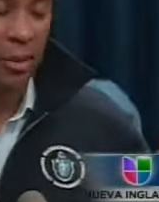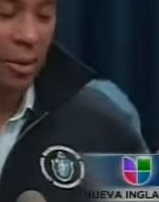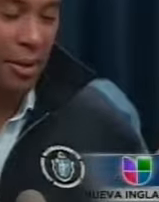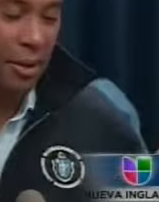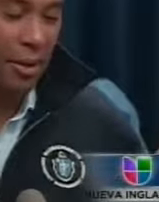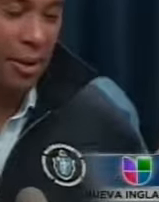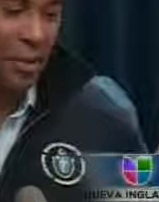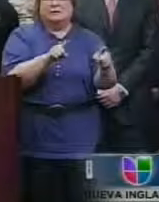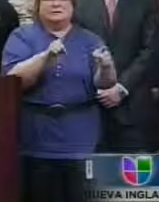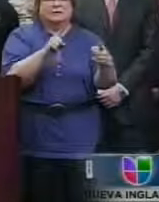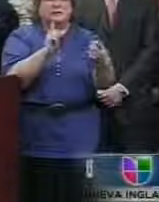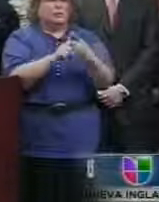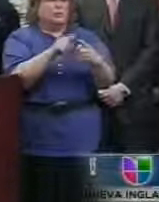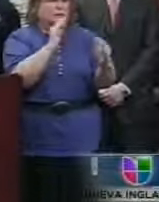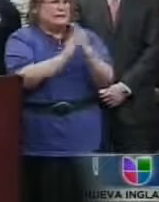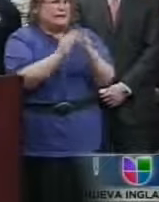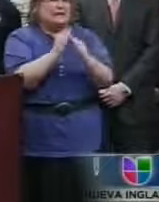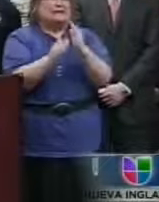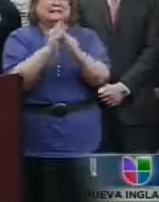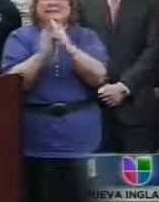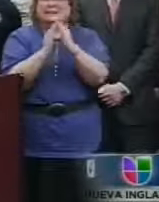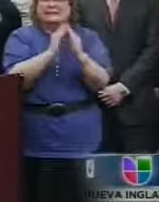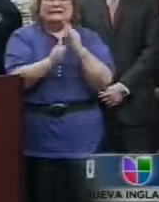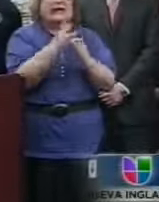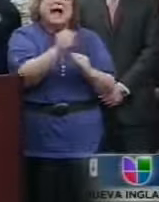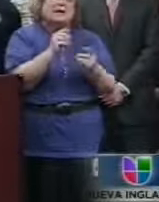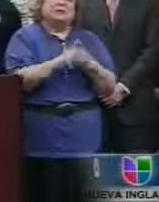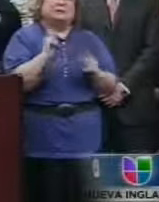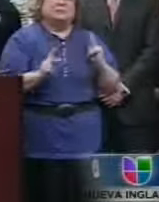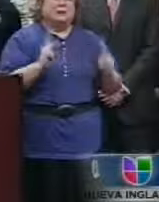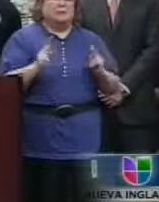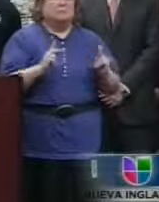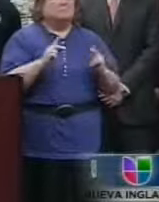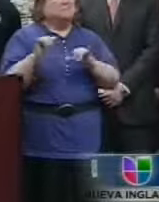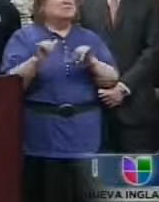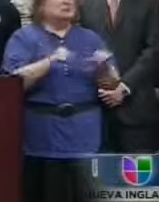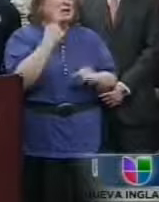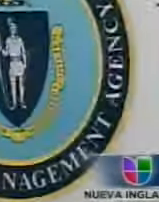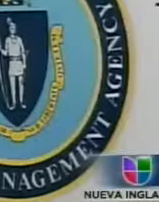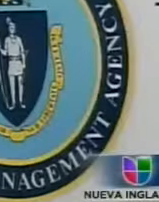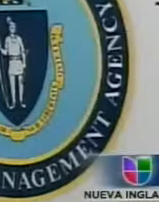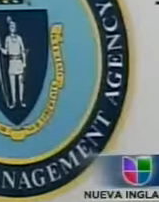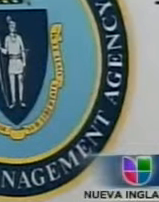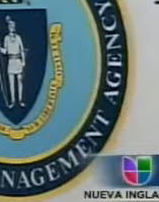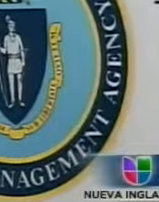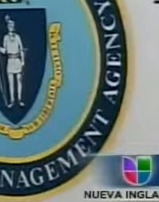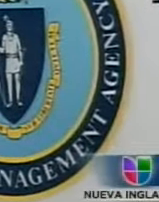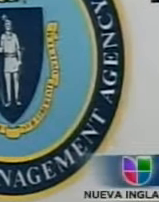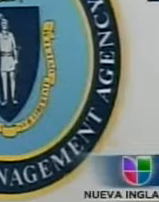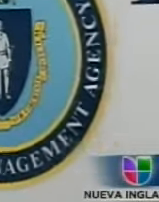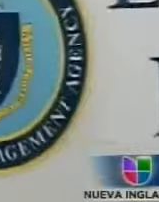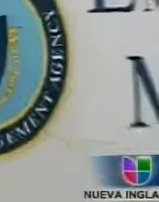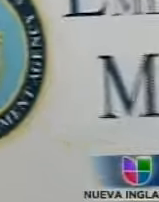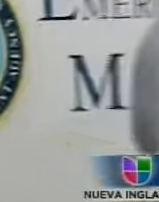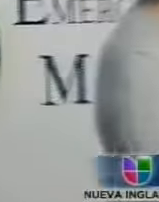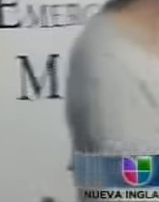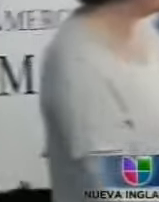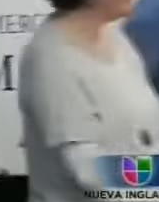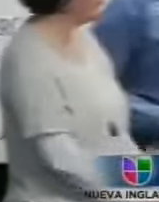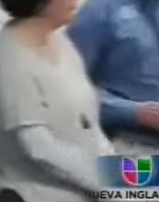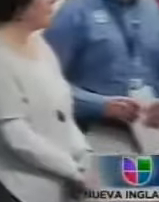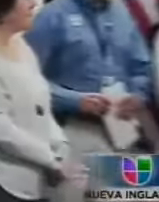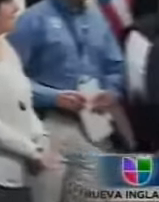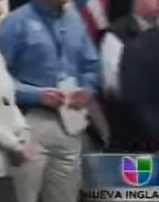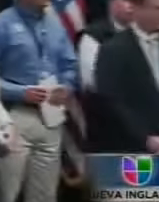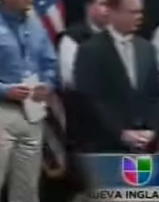también Indicó que al menos tres personas habían perdido la vida por eventos relacionados a la tormenta de nieve en el estado una perdió la vida electrocutada en